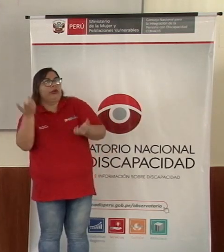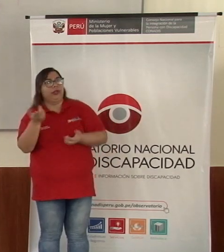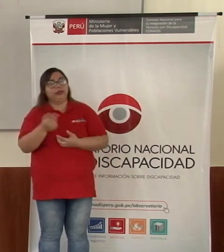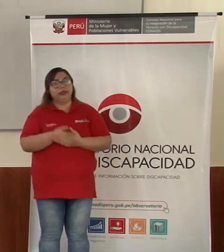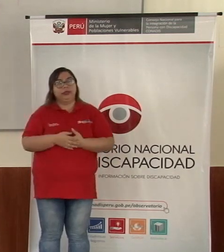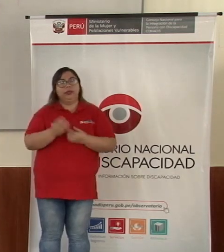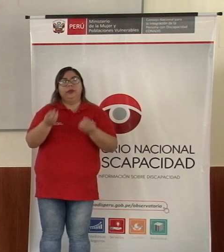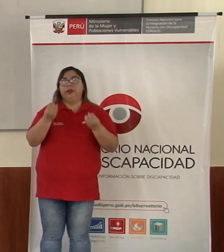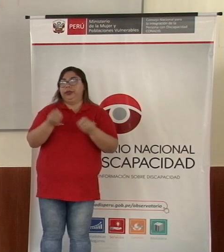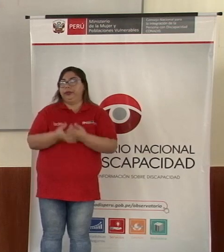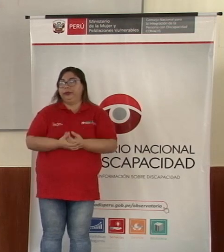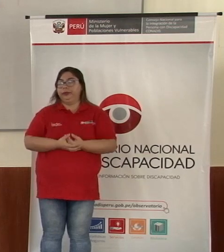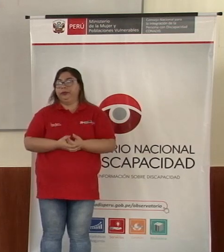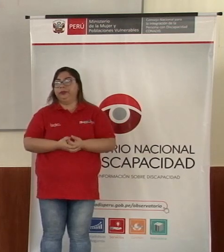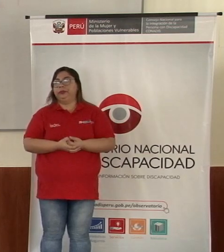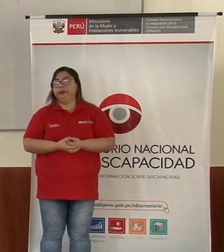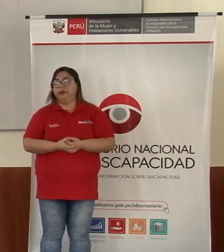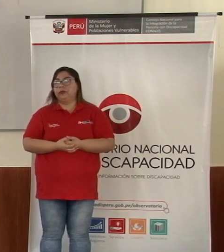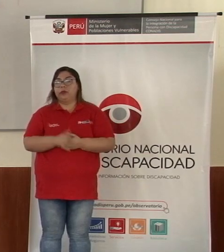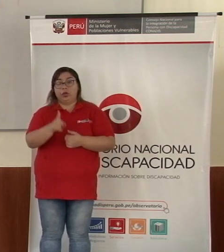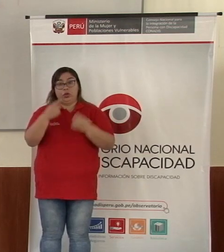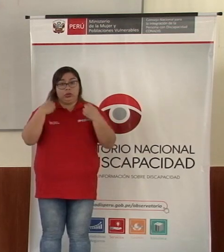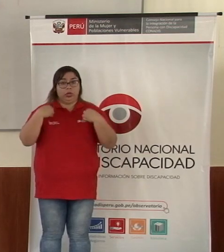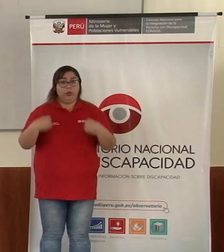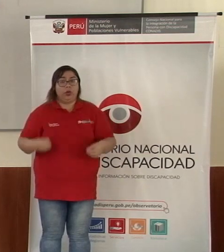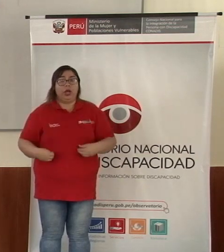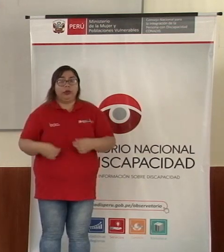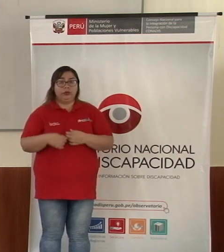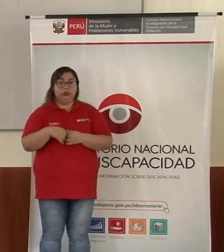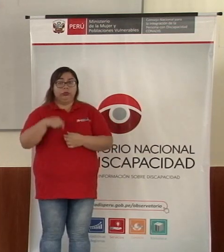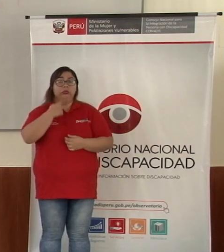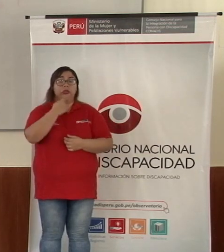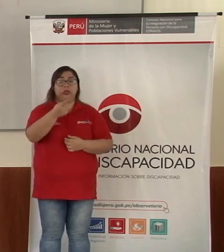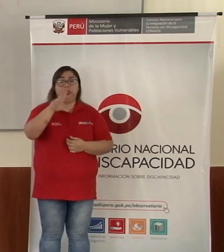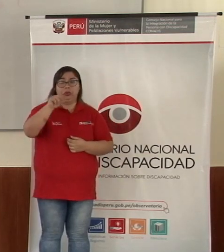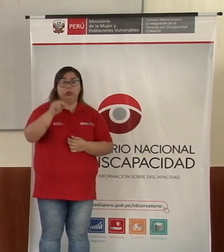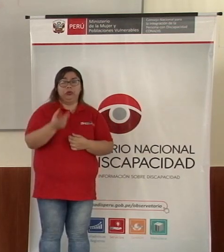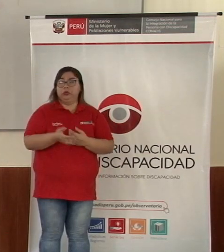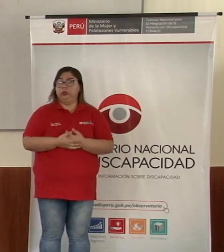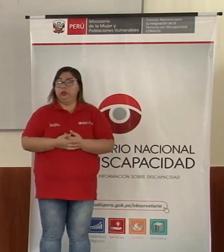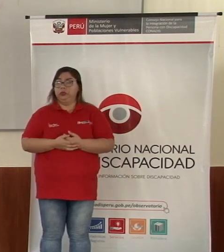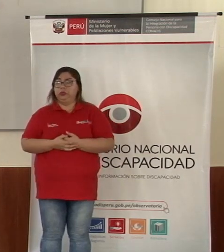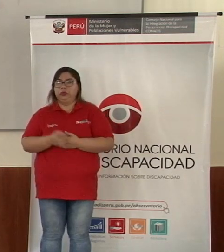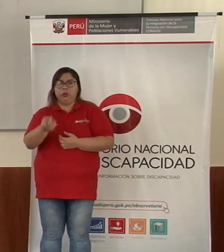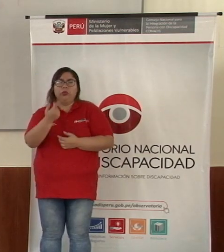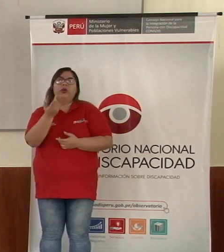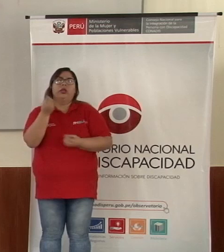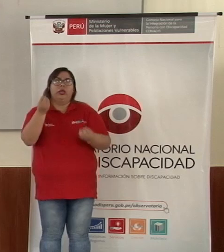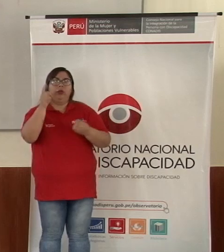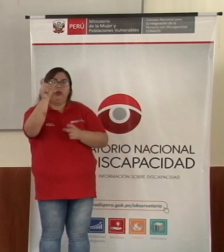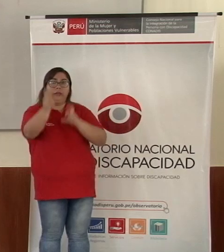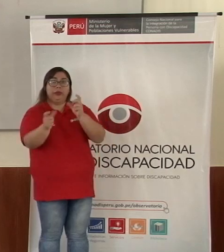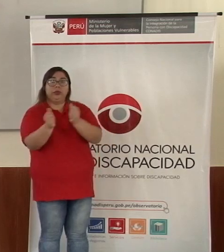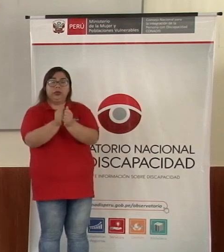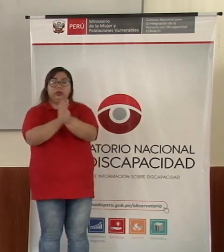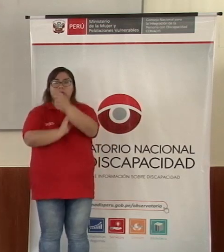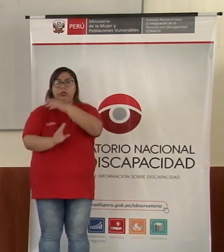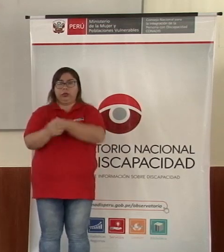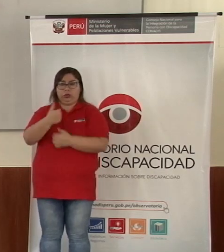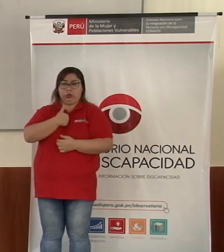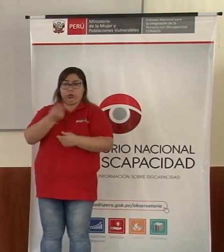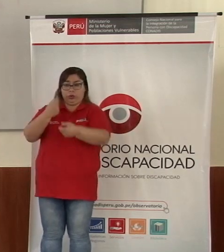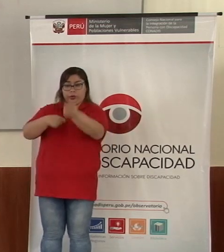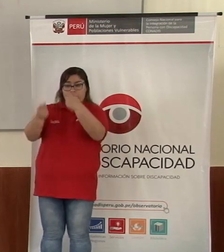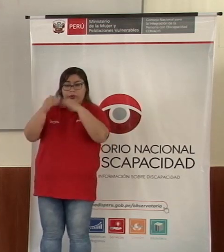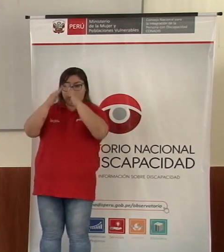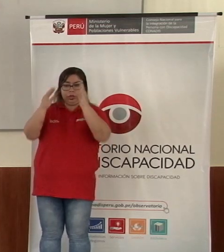incapaz? Entonces los abogados decían, no, ¿cómo una persona con discapacidad mental puede vender su casa? No, yo no